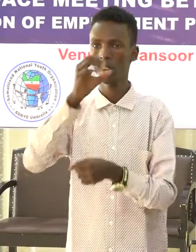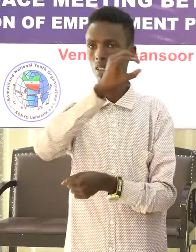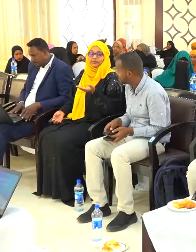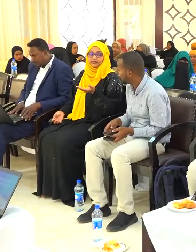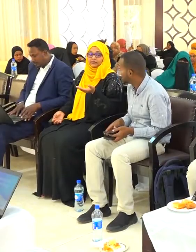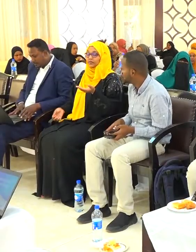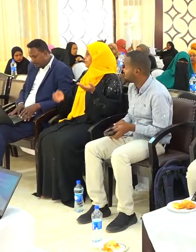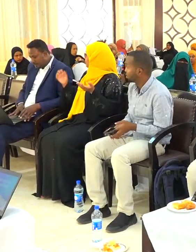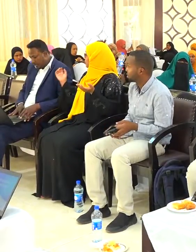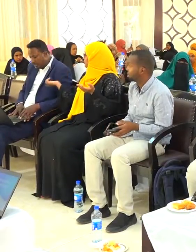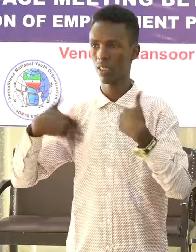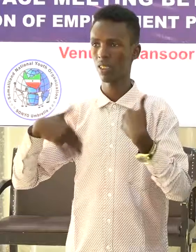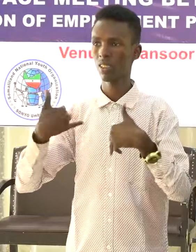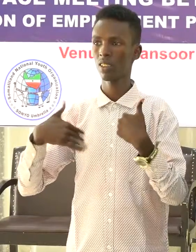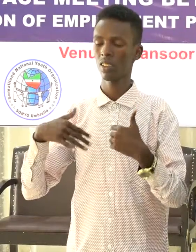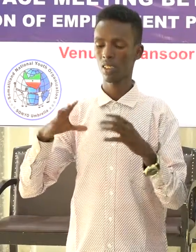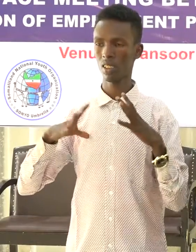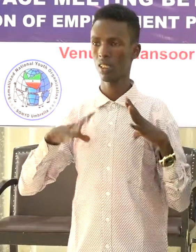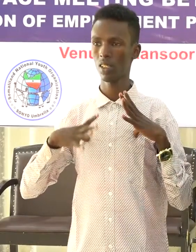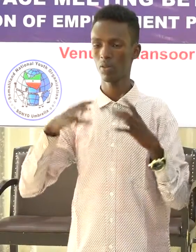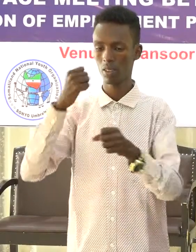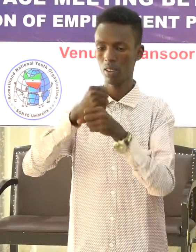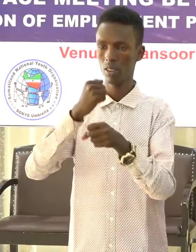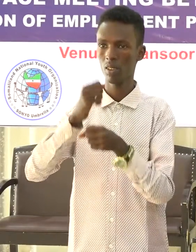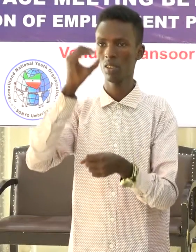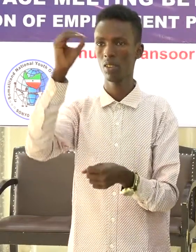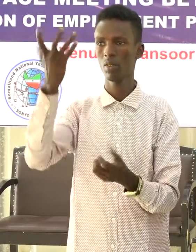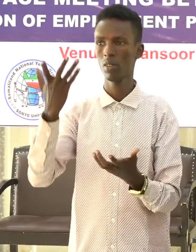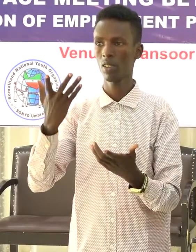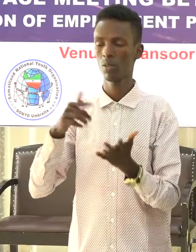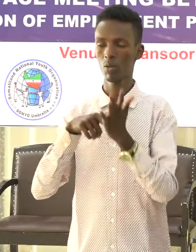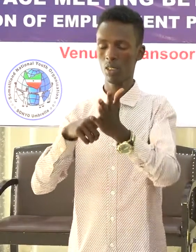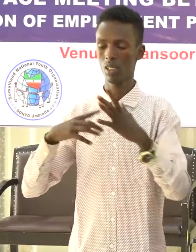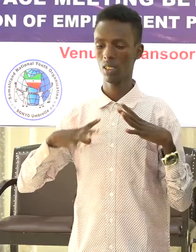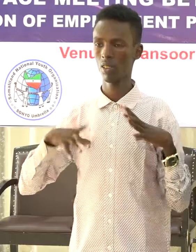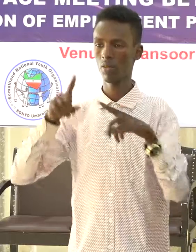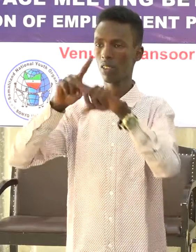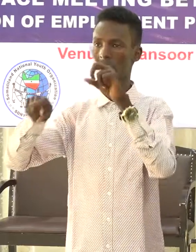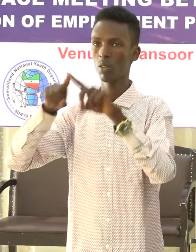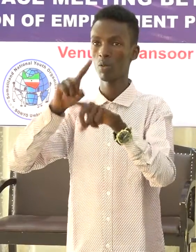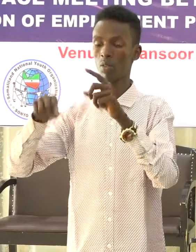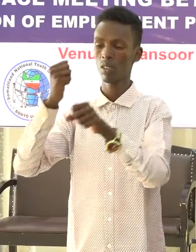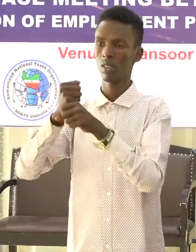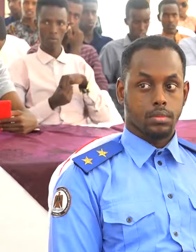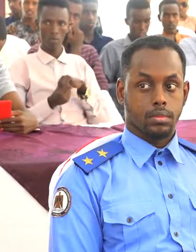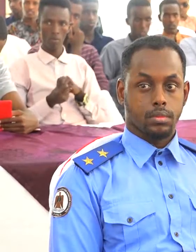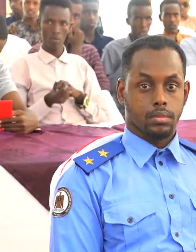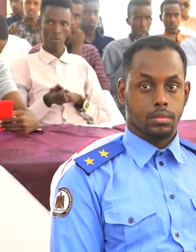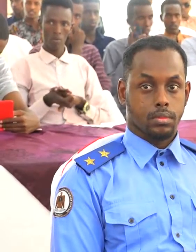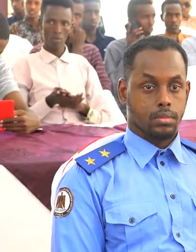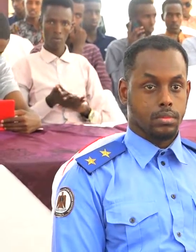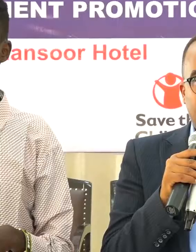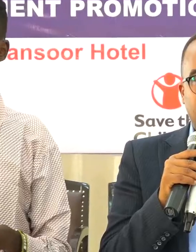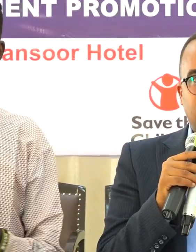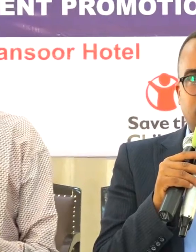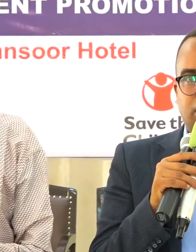dhalinyarada baahiyaha gaarka ah leh sida naafada kala duwan in arrinka lagu lafaguro